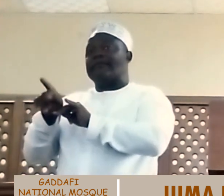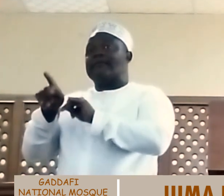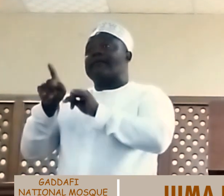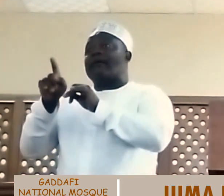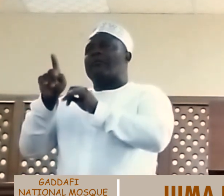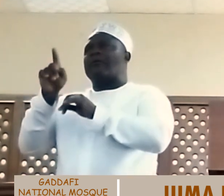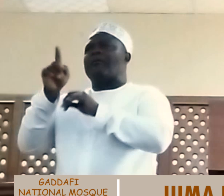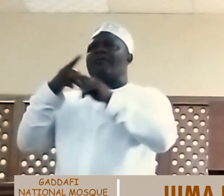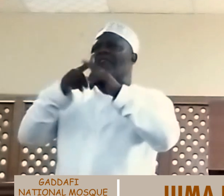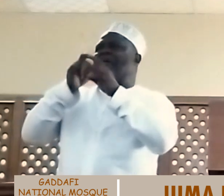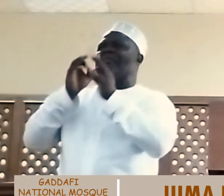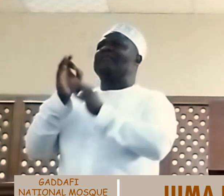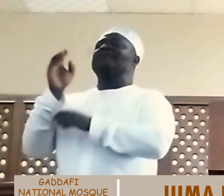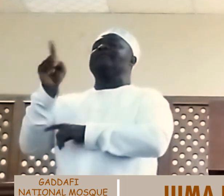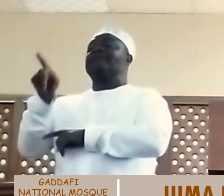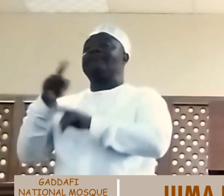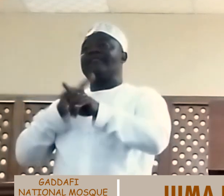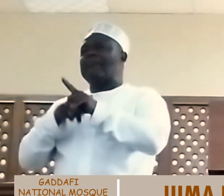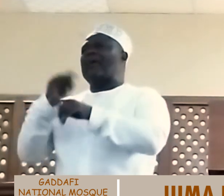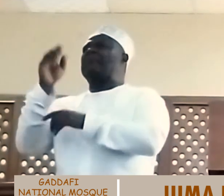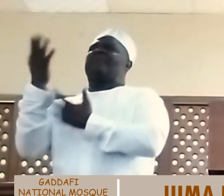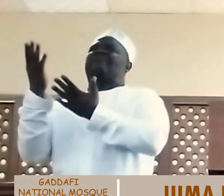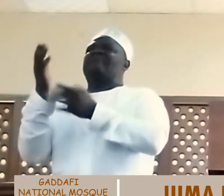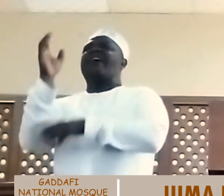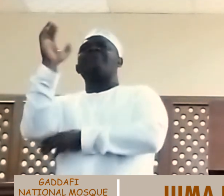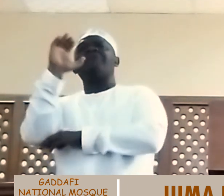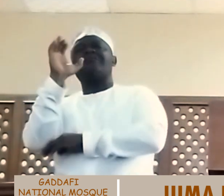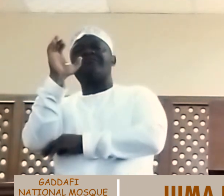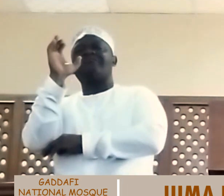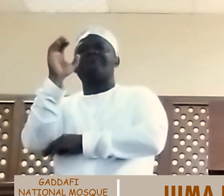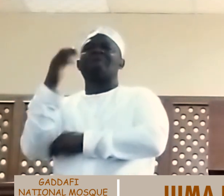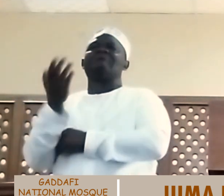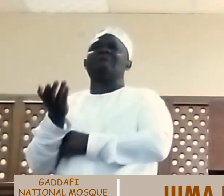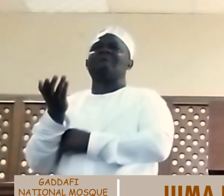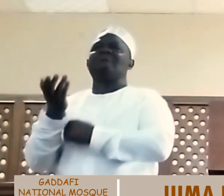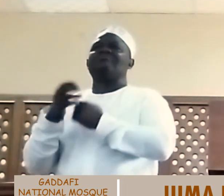أو بنى مسجدا أو